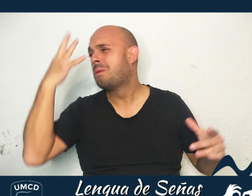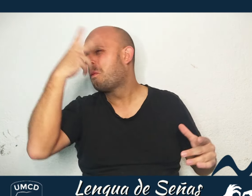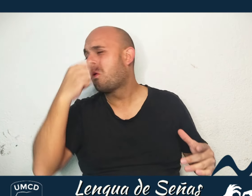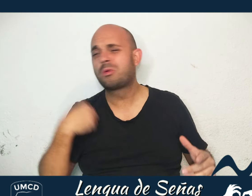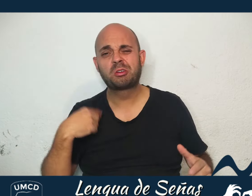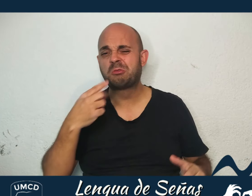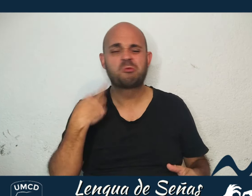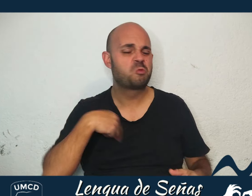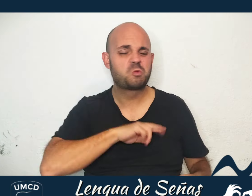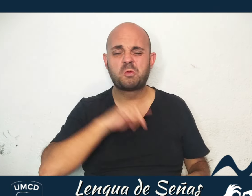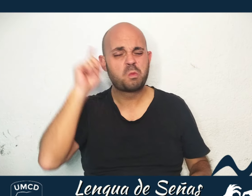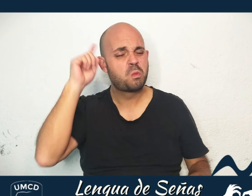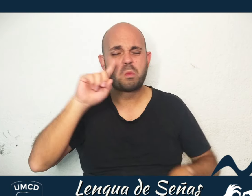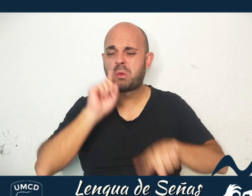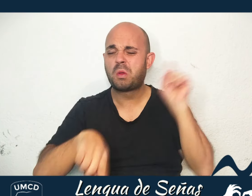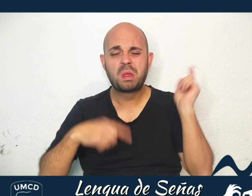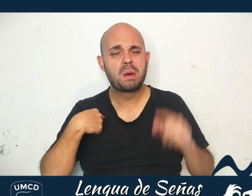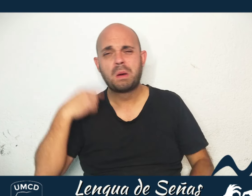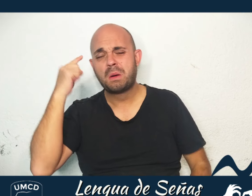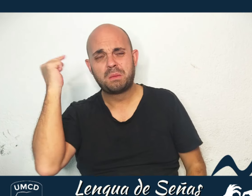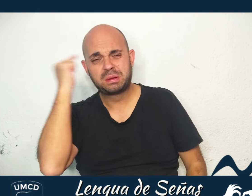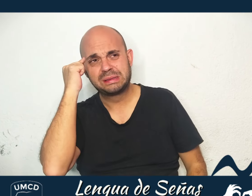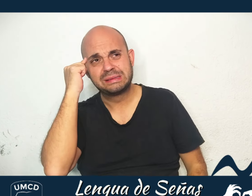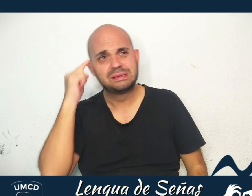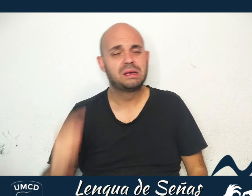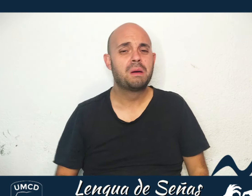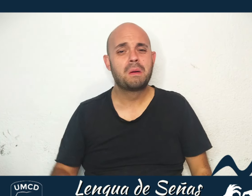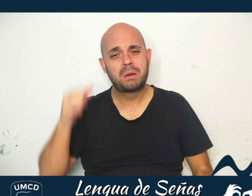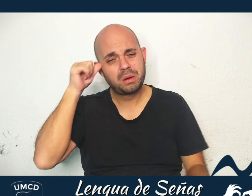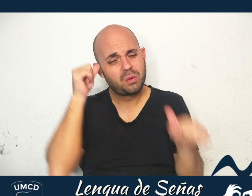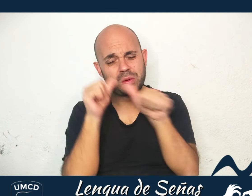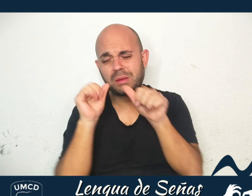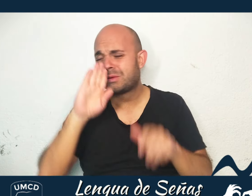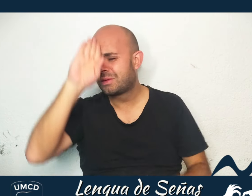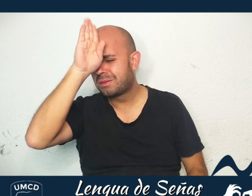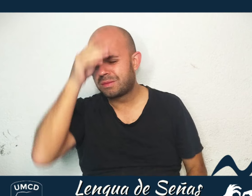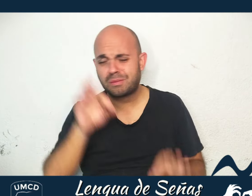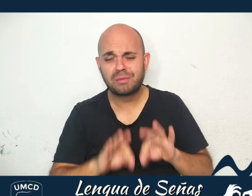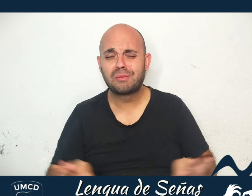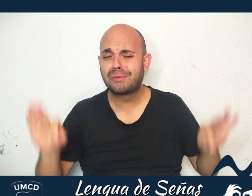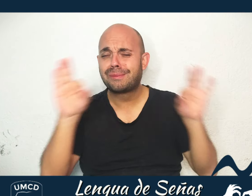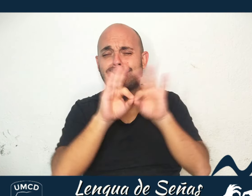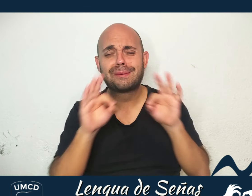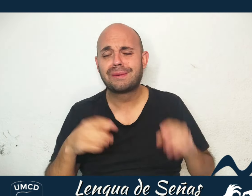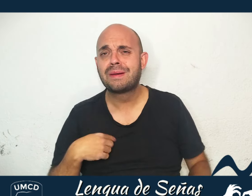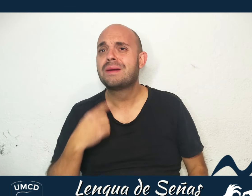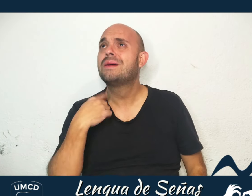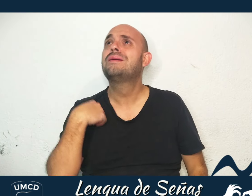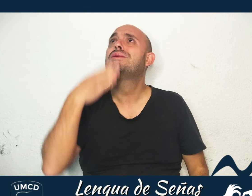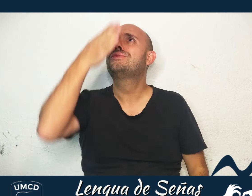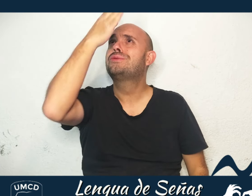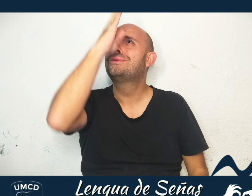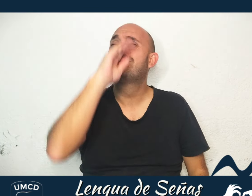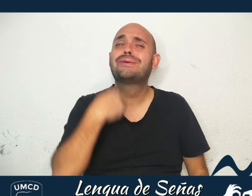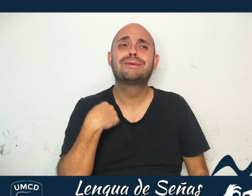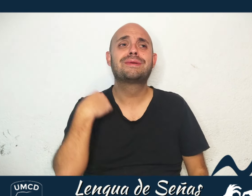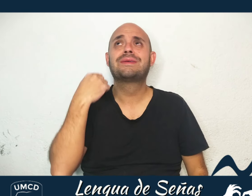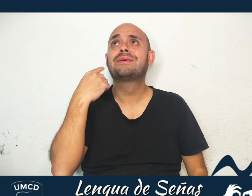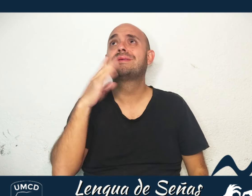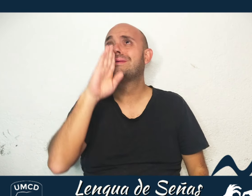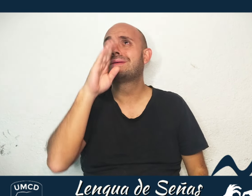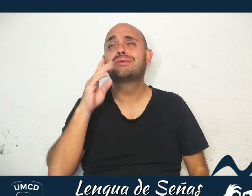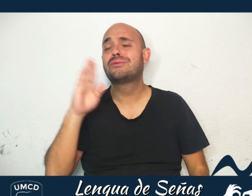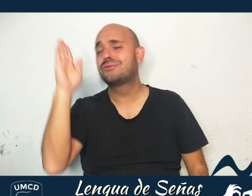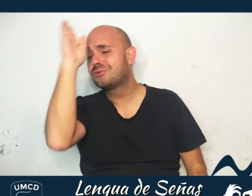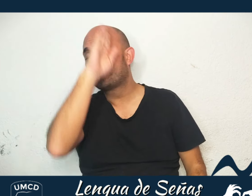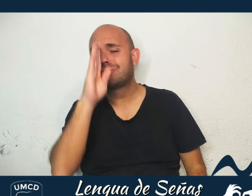más allá de nuestra imaginación. Recordemos algo importante. Dios es espíritu. Él no